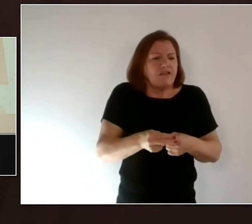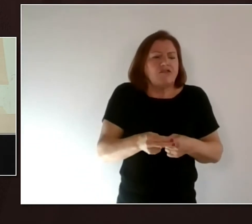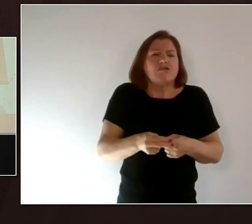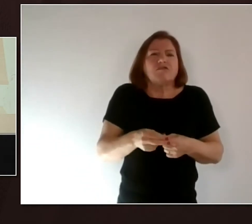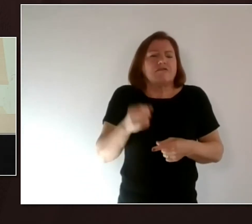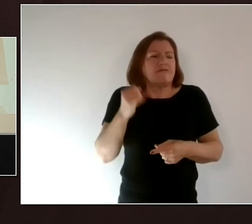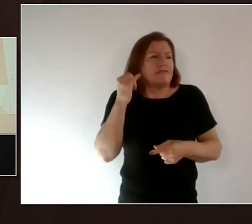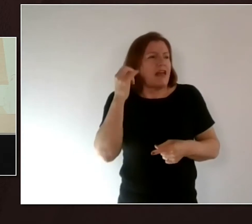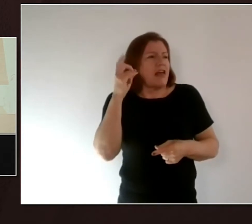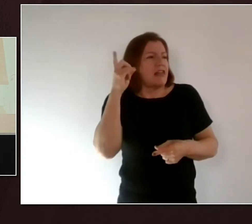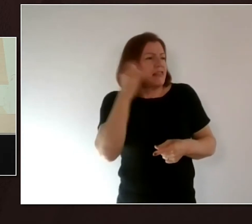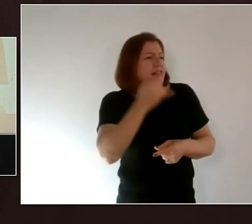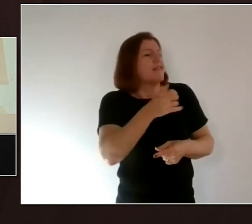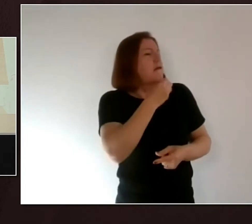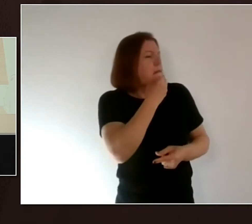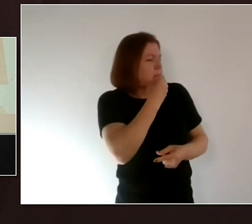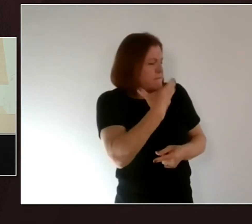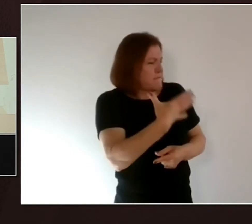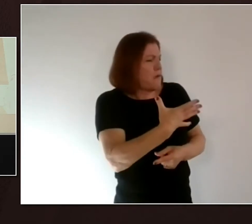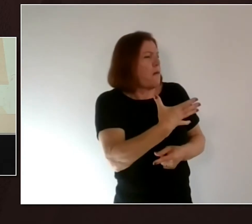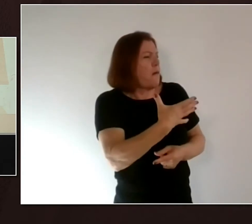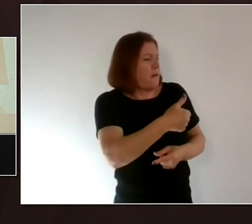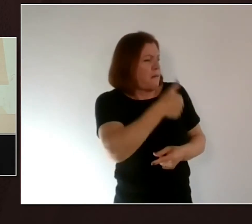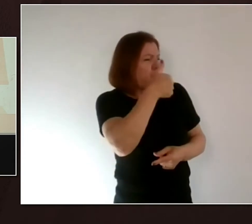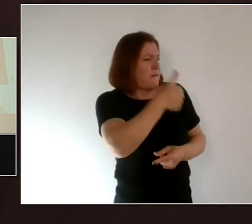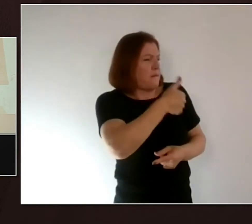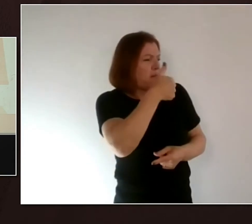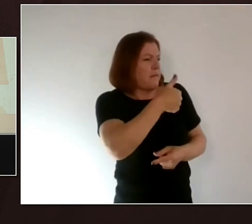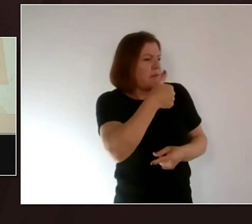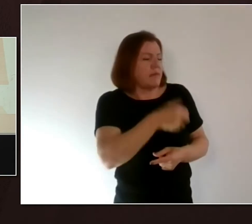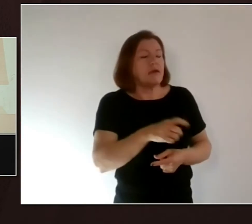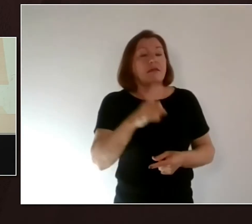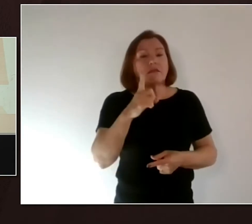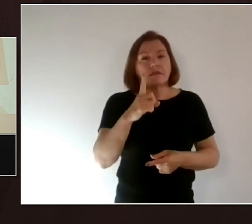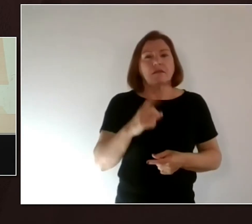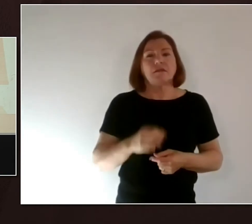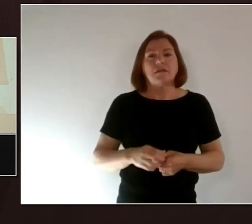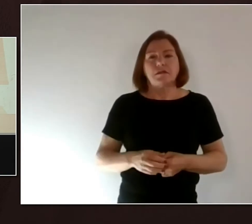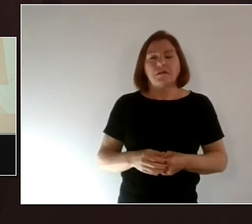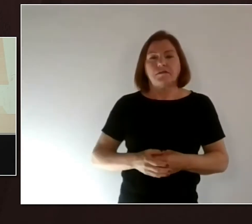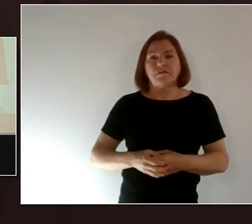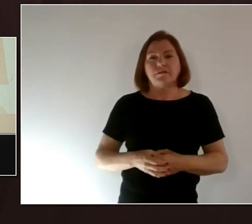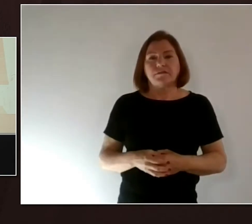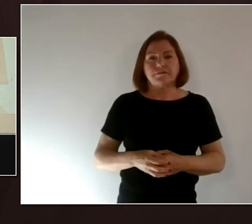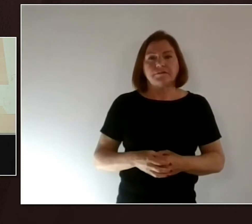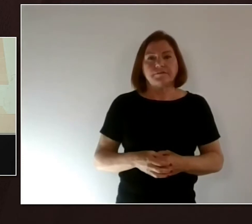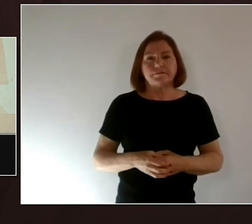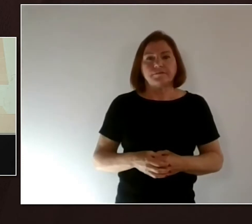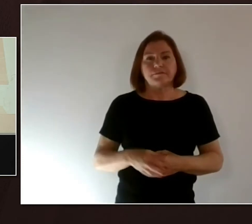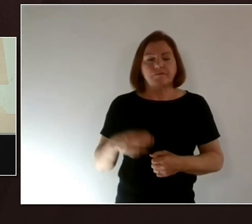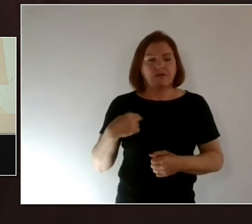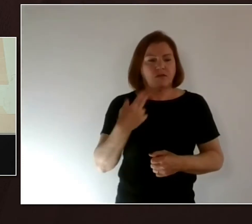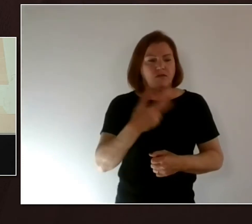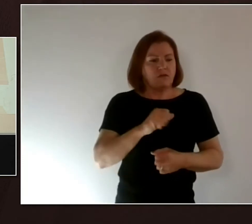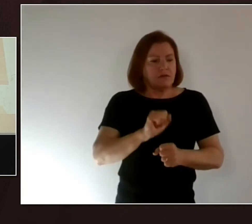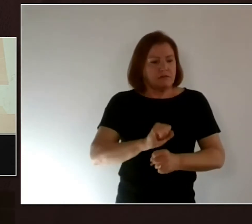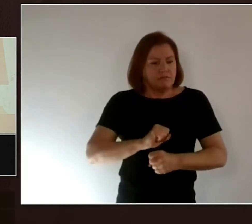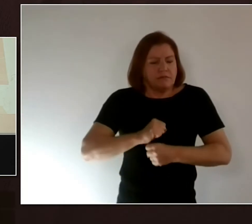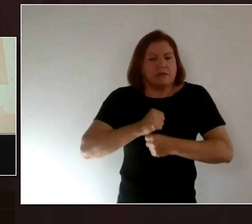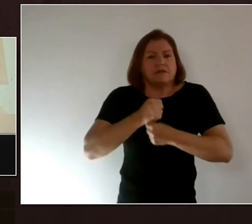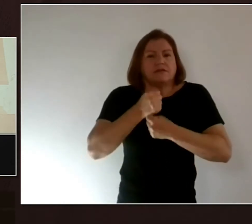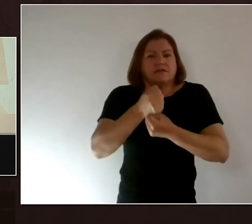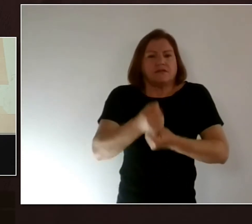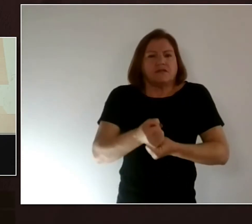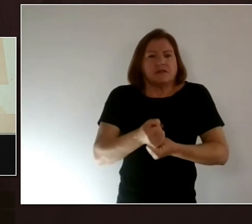Onde estou? Versículo 9, né? É por isso que também nos esforçamos, quer